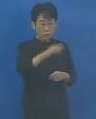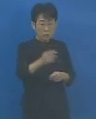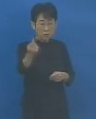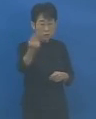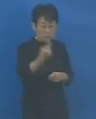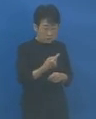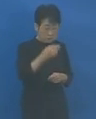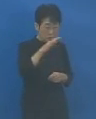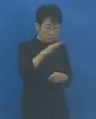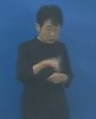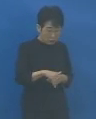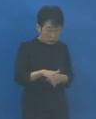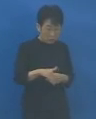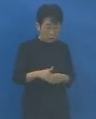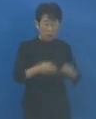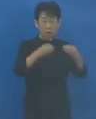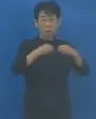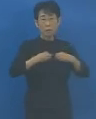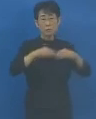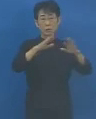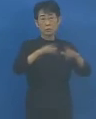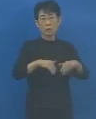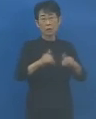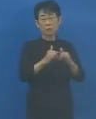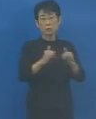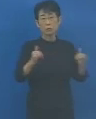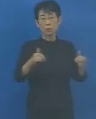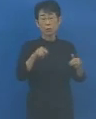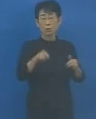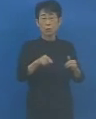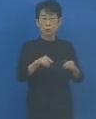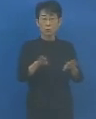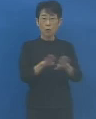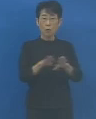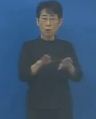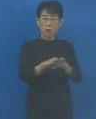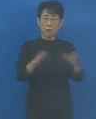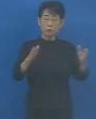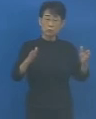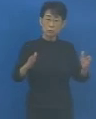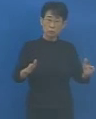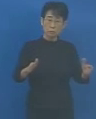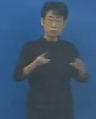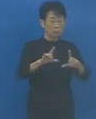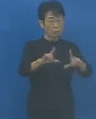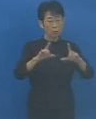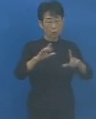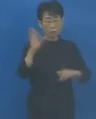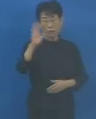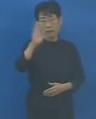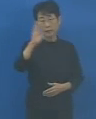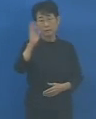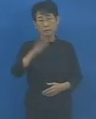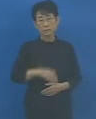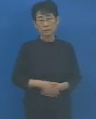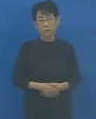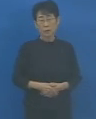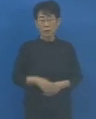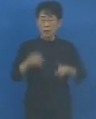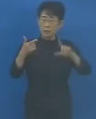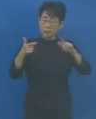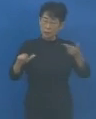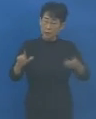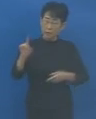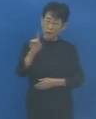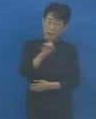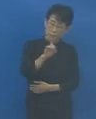感染したっていうのは正直この連休中も今のところは報告ないです。で、何が違うのかなと思い